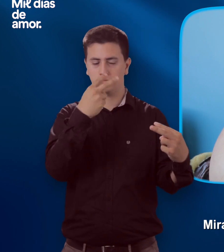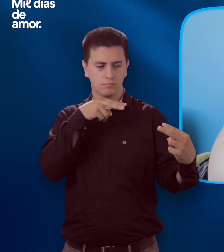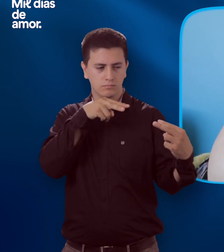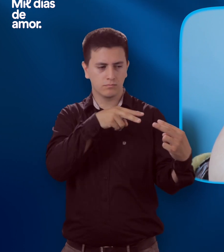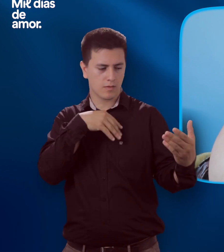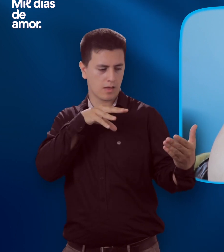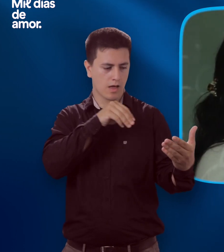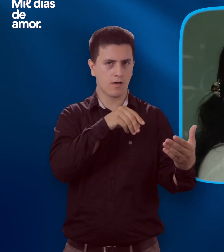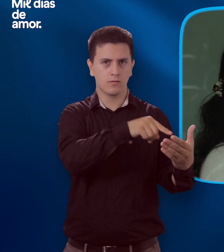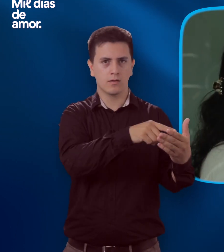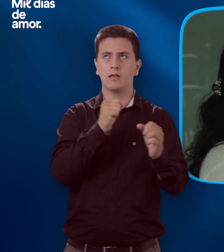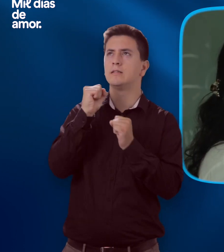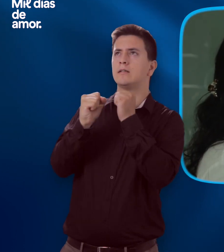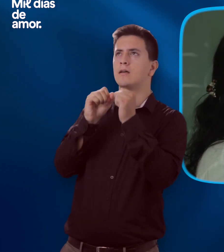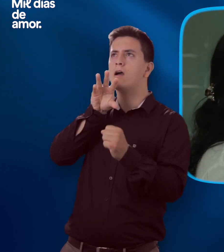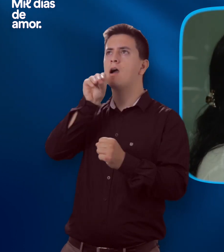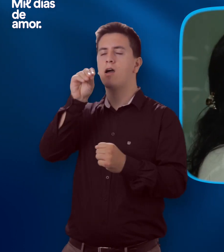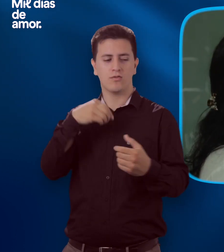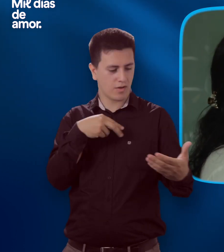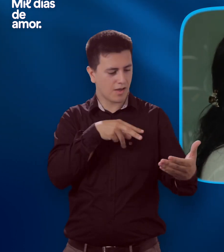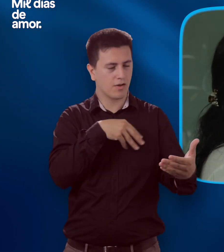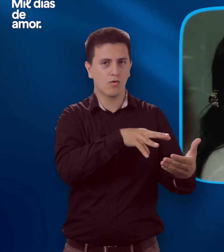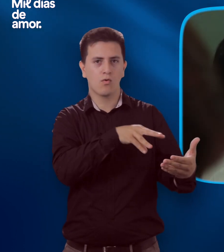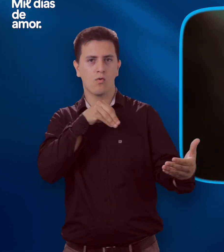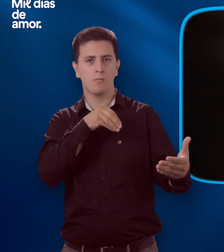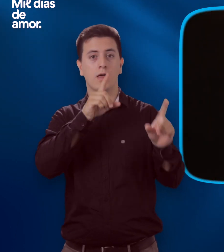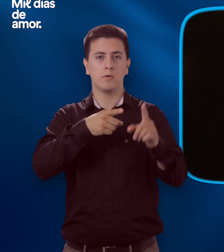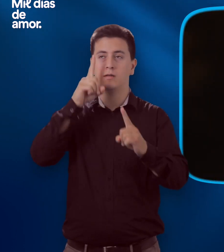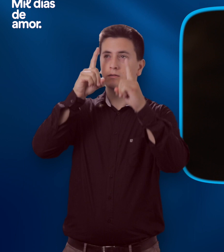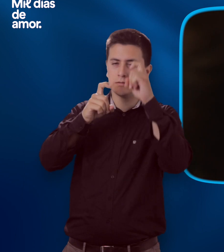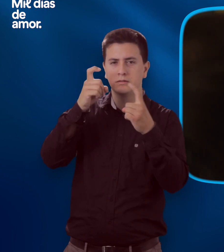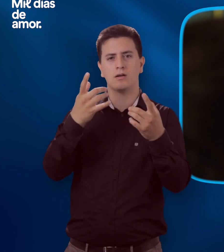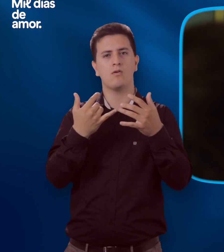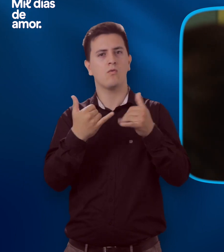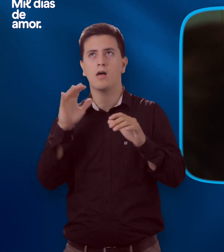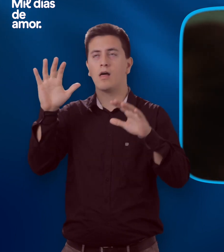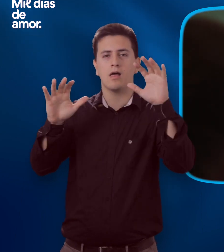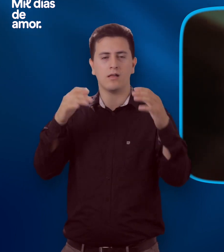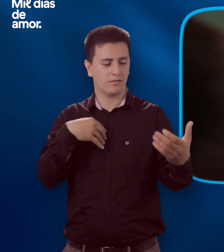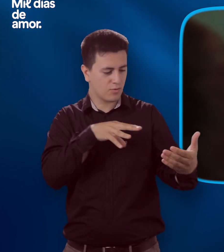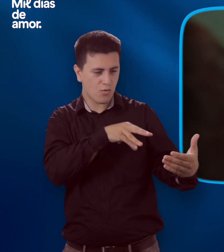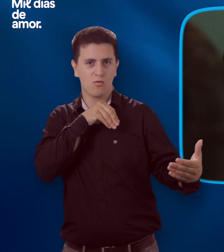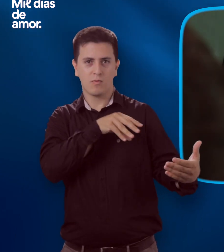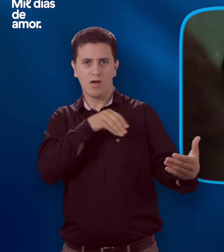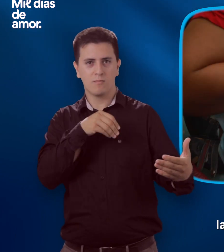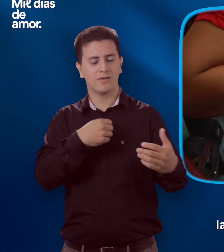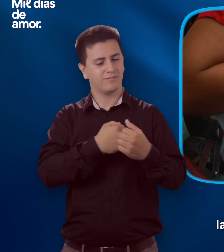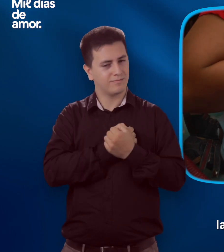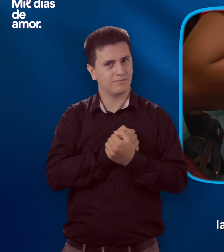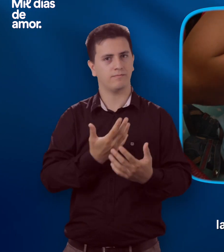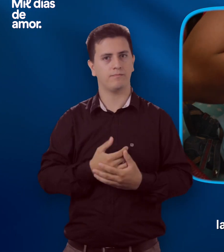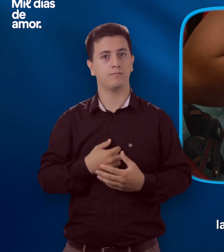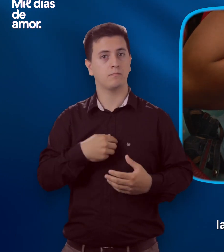háblale, imitando sus sonidos, expresiones faciales, gestos, señas y juegos, siempre con cariño. Al